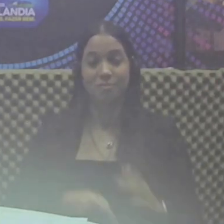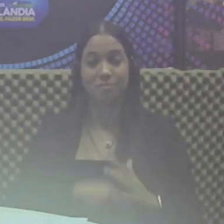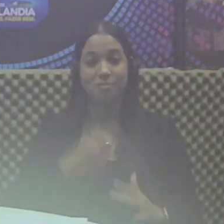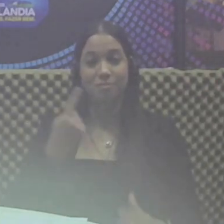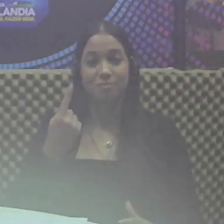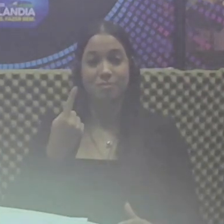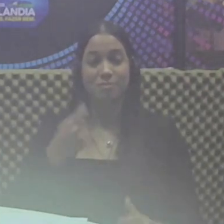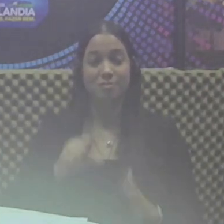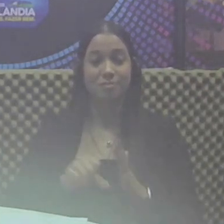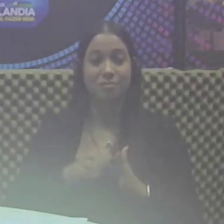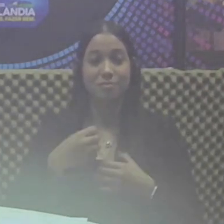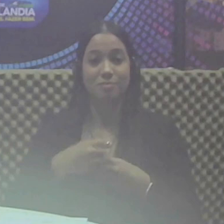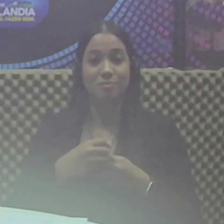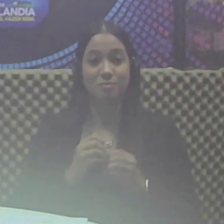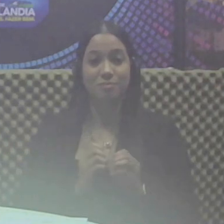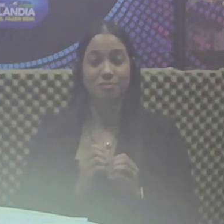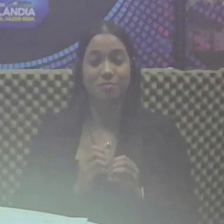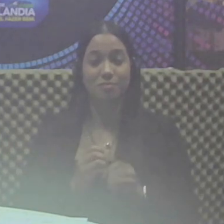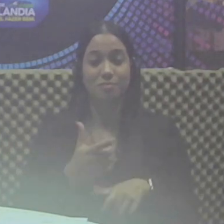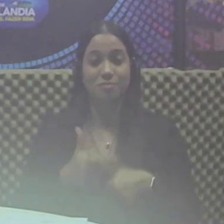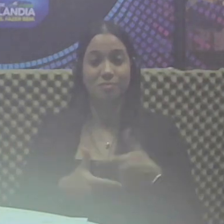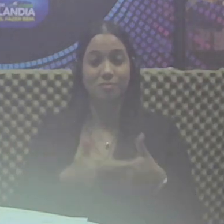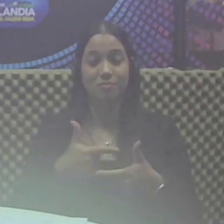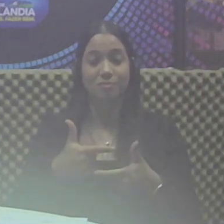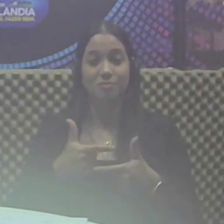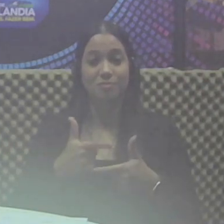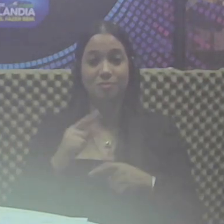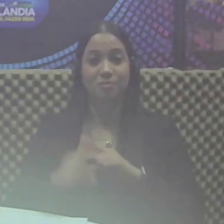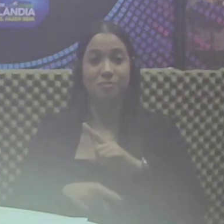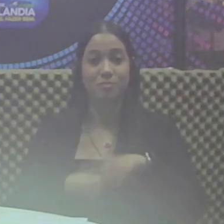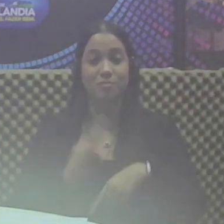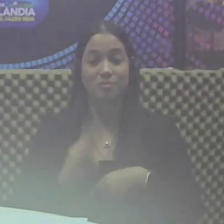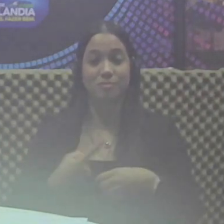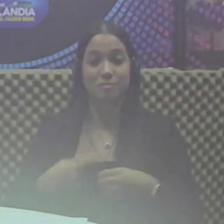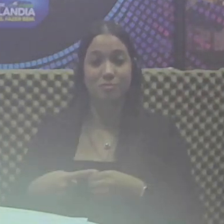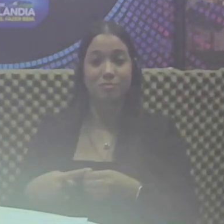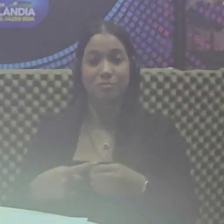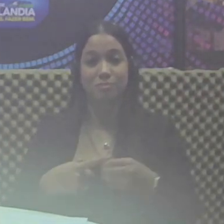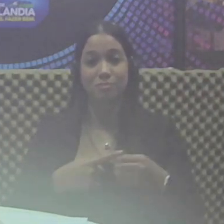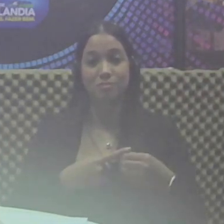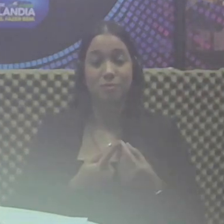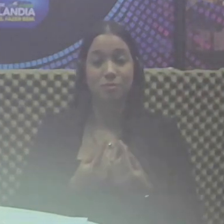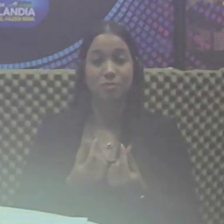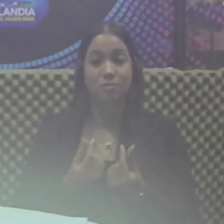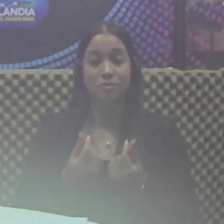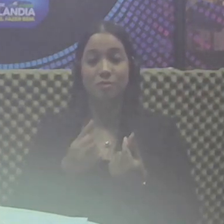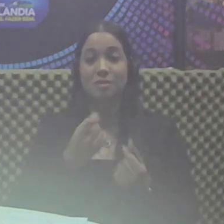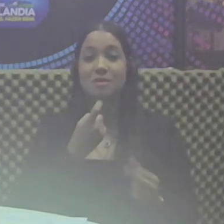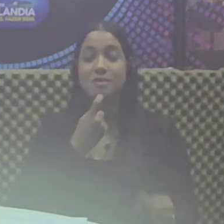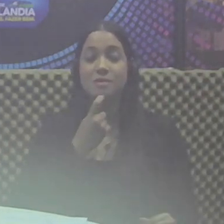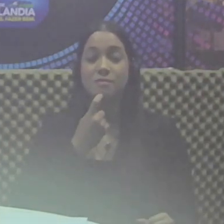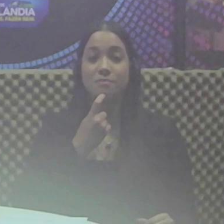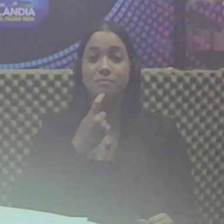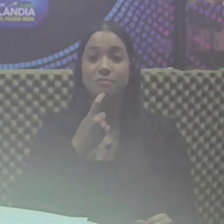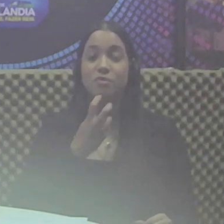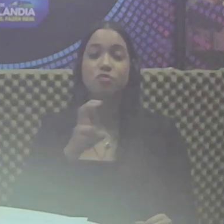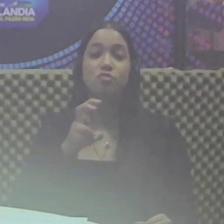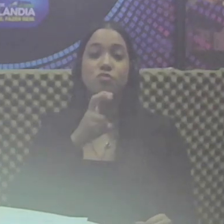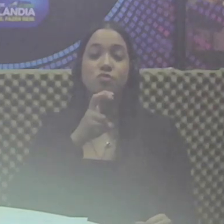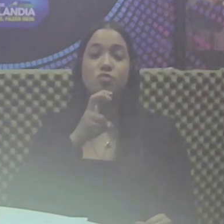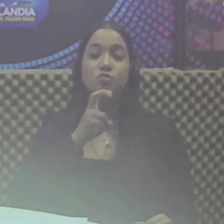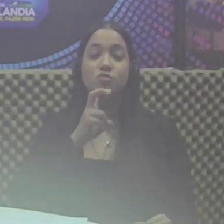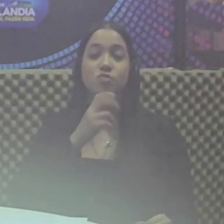interior do país na atividade superando outras cidades de destaque econômico como Campinas Sorocaba e